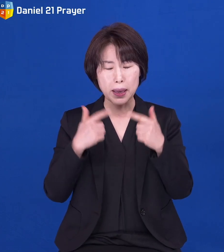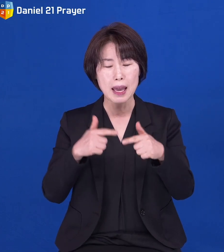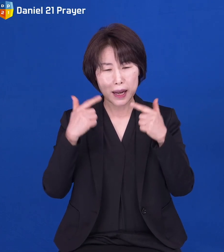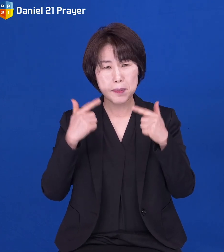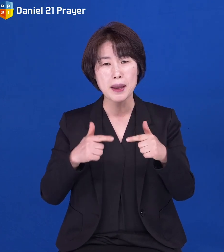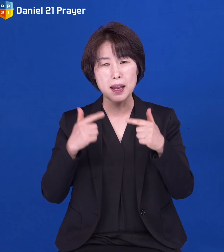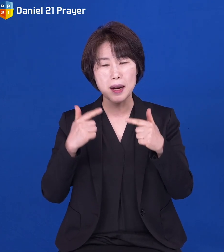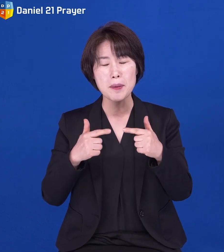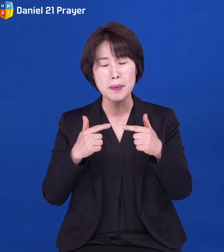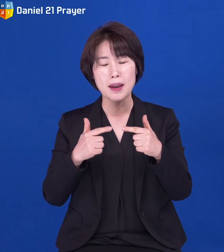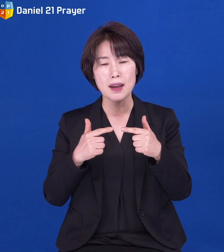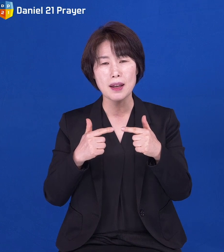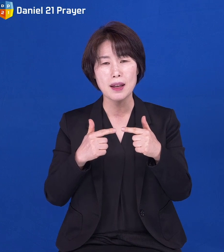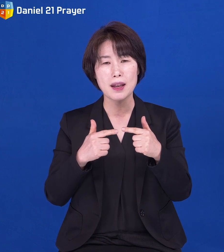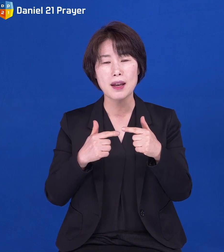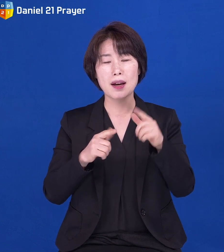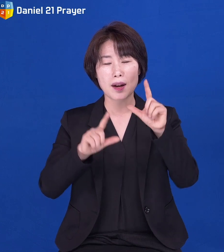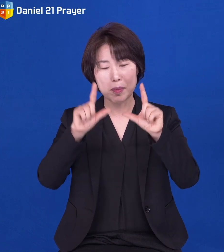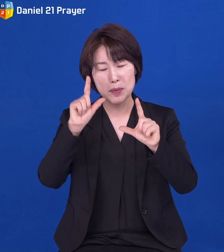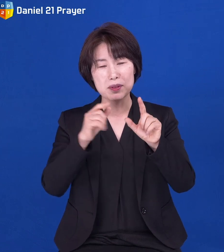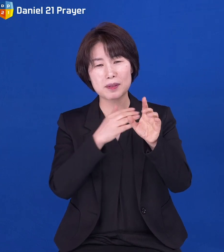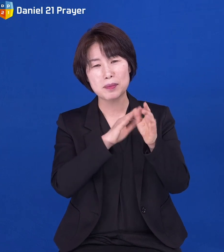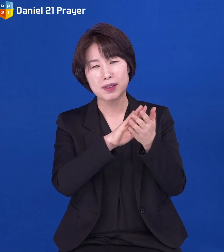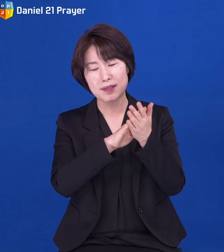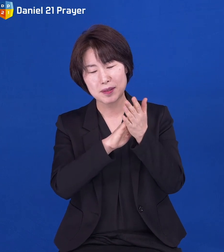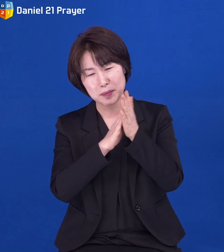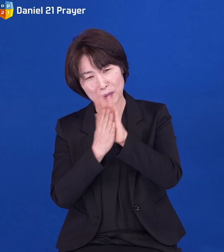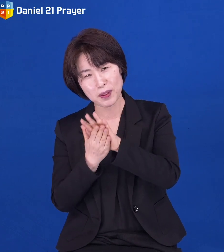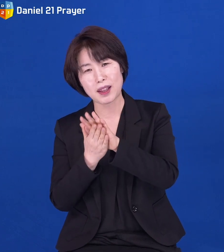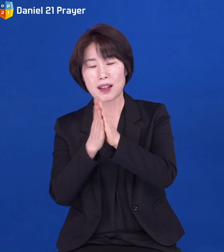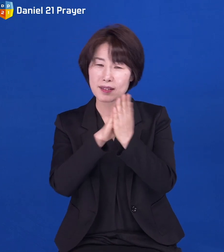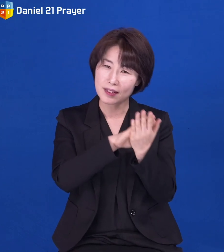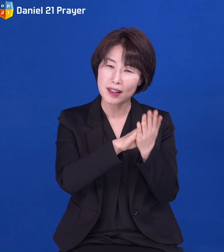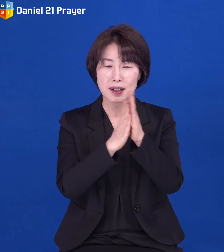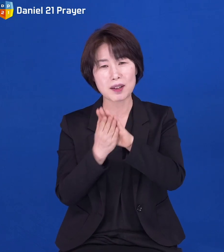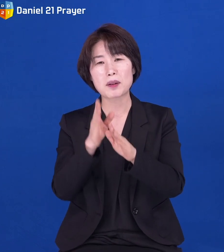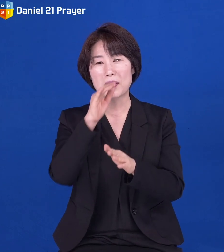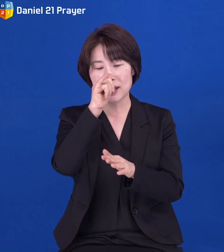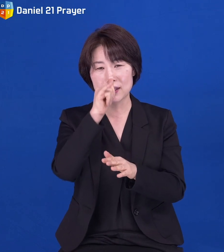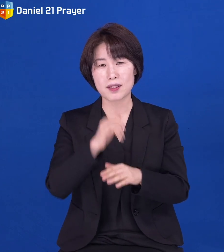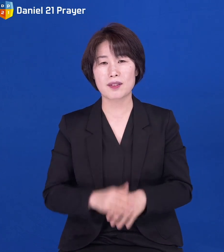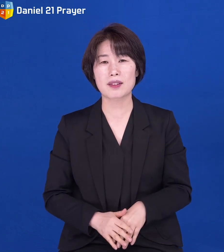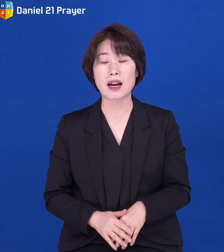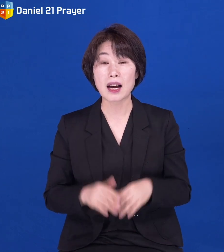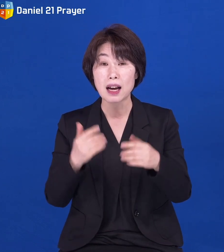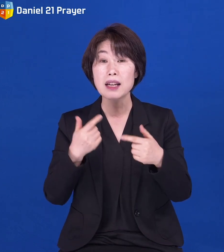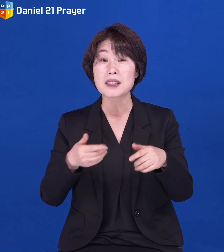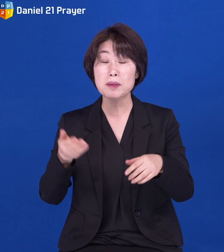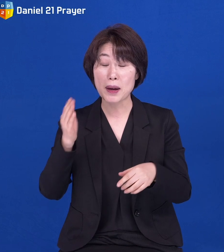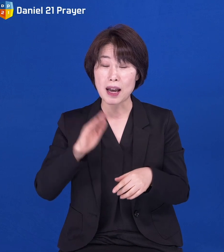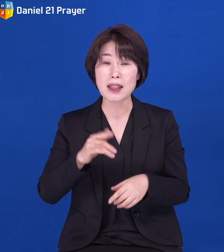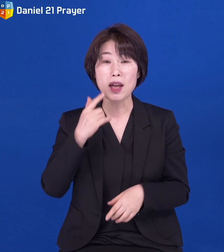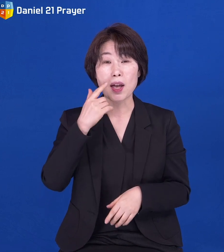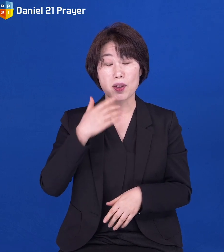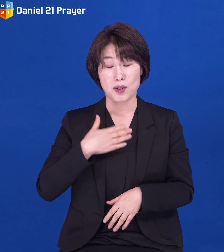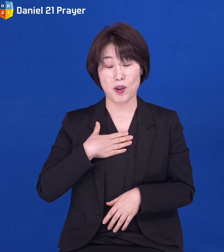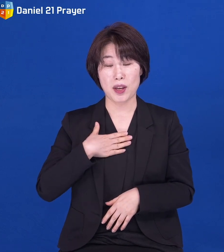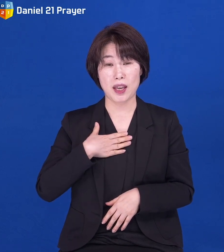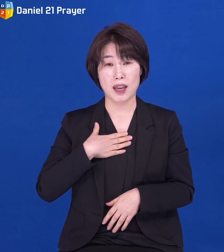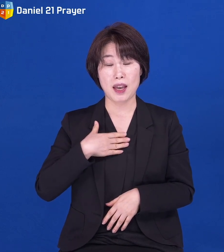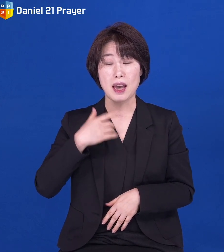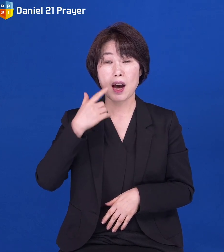막 그런데도 그 아이가 저한테 웃어주고 저를 엄마라고 부르고